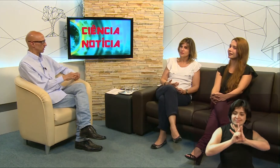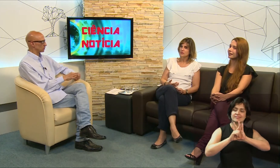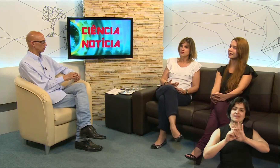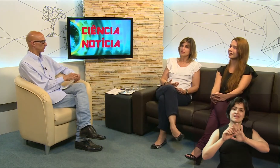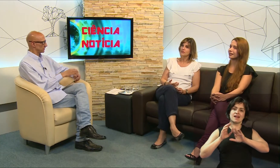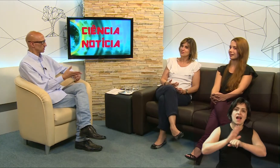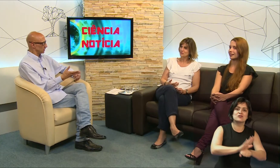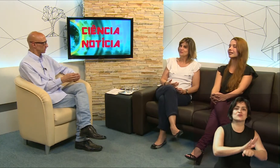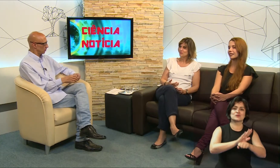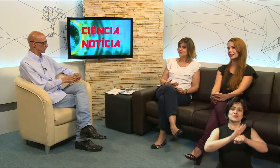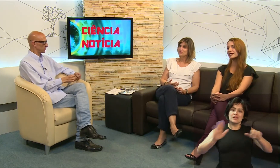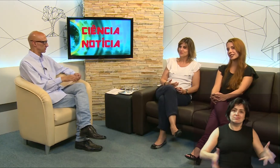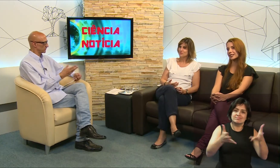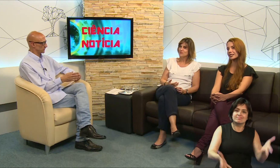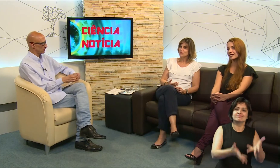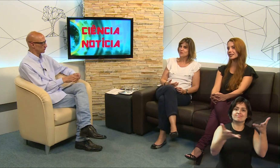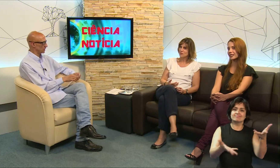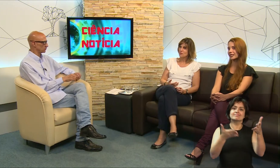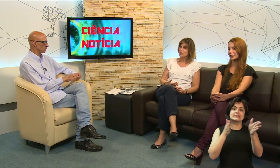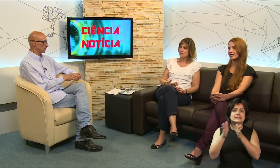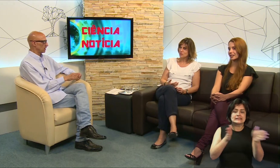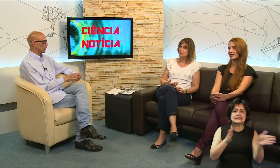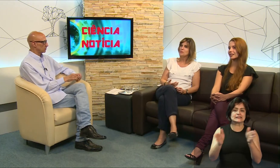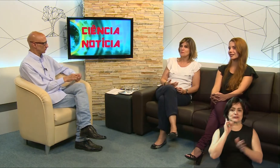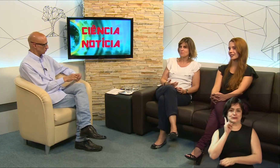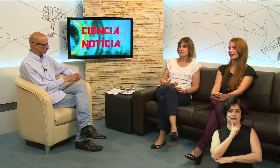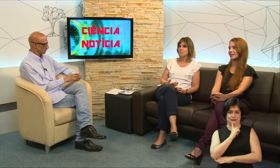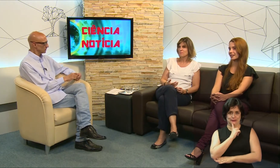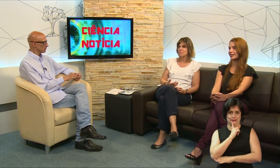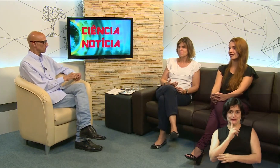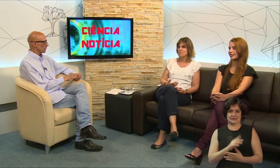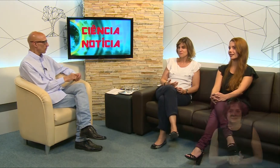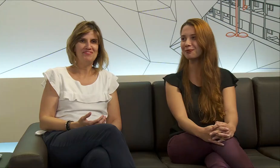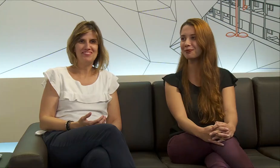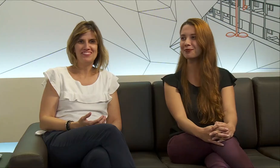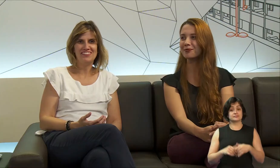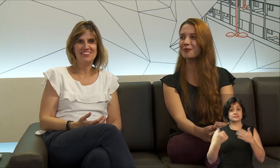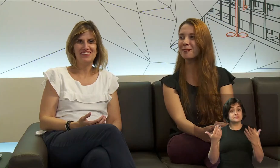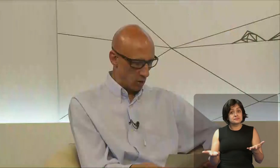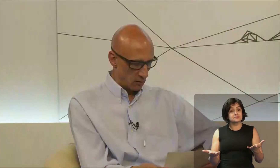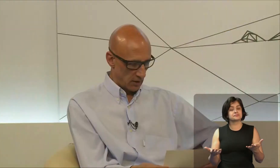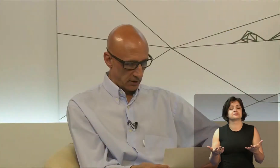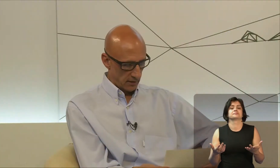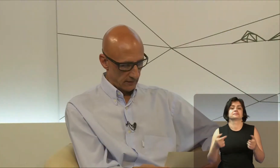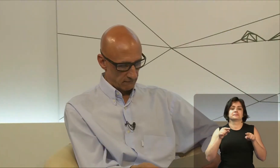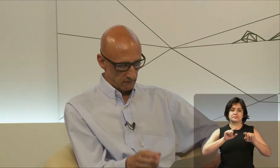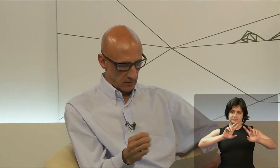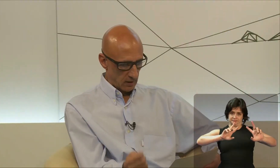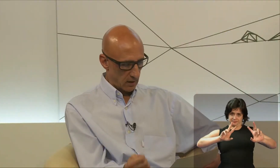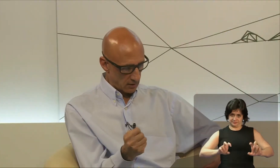cobertura, facilita mais esse acesso, né, dos surdos, né? Bom,